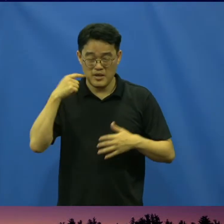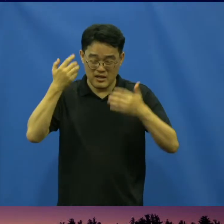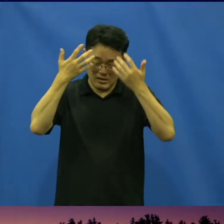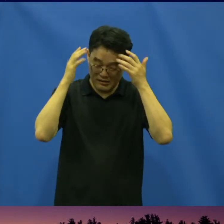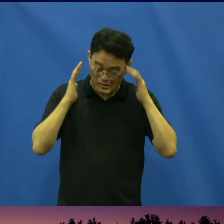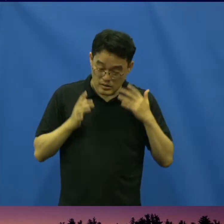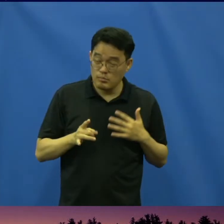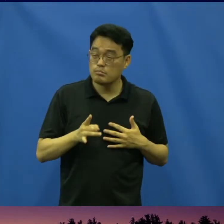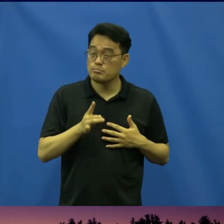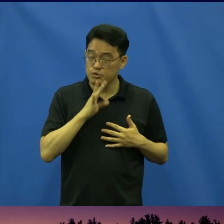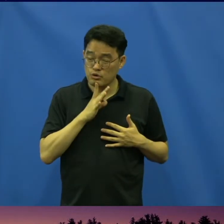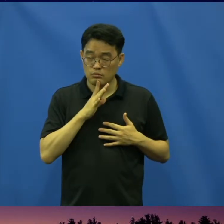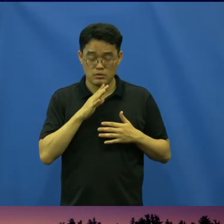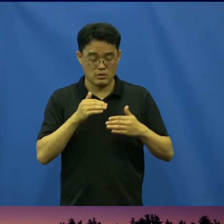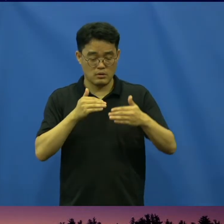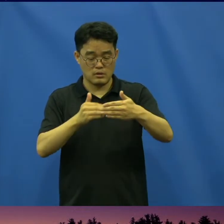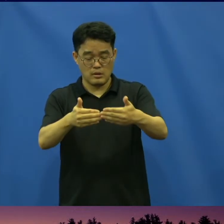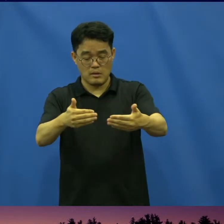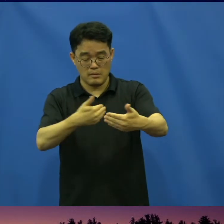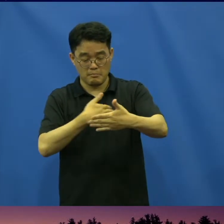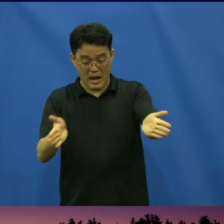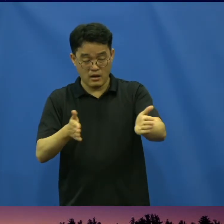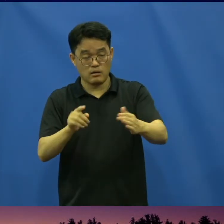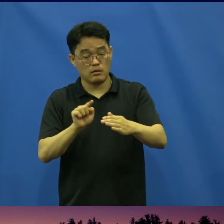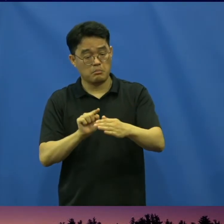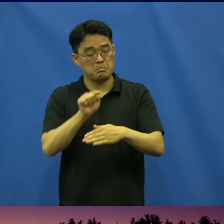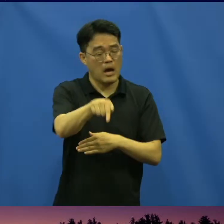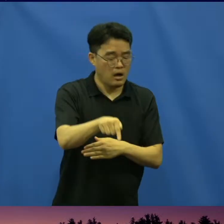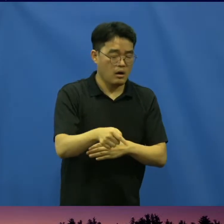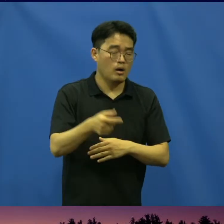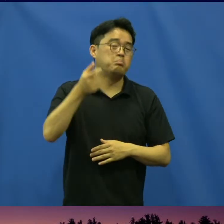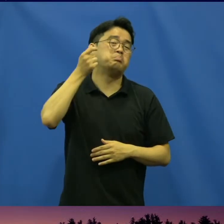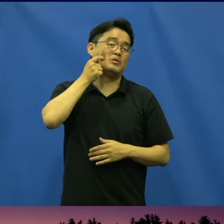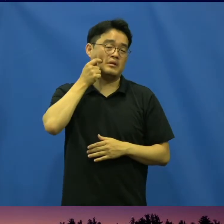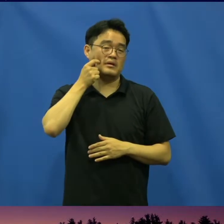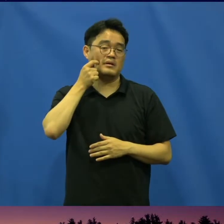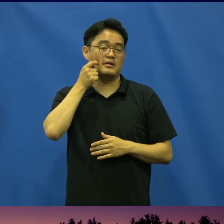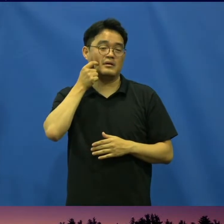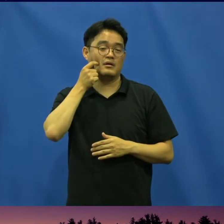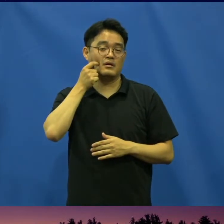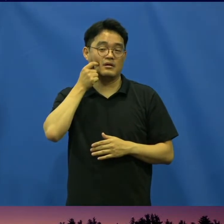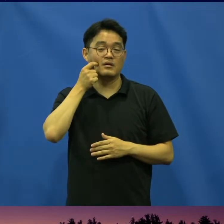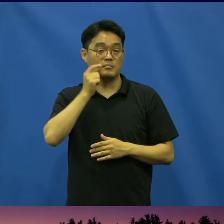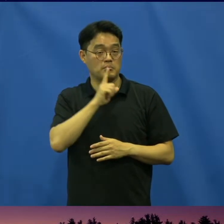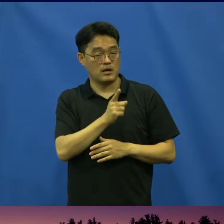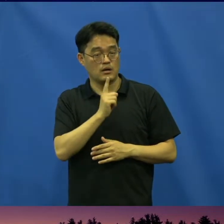빠지고 많은 학문과 지식이 스스로를 얽어매고 미치게 만들어버려요.